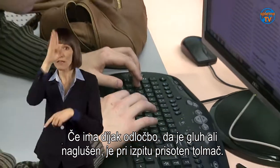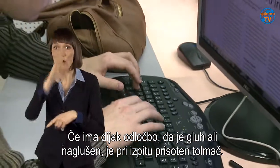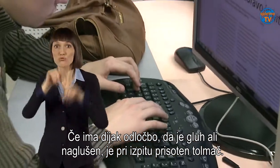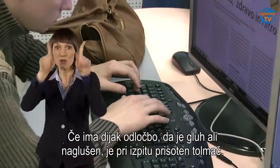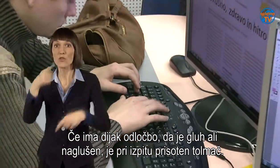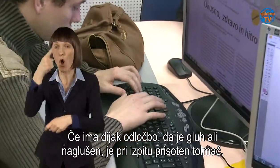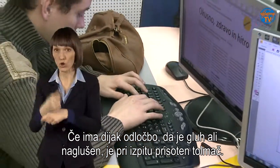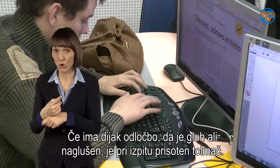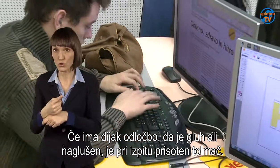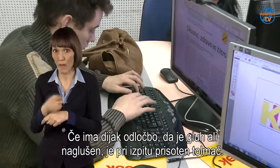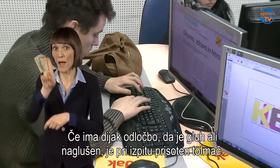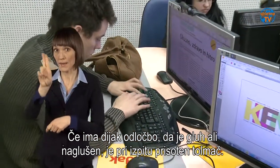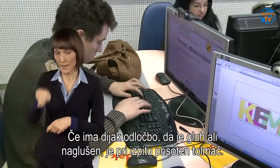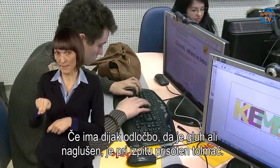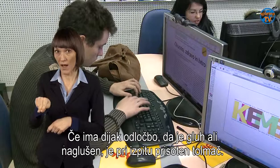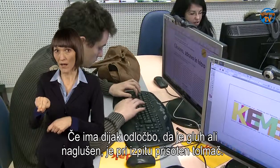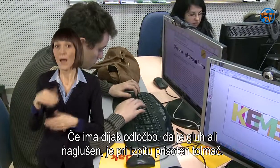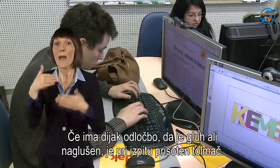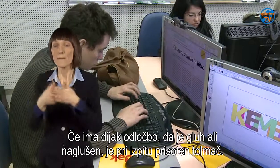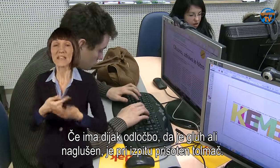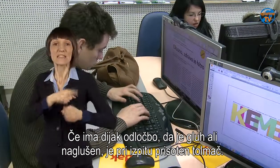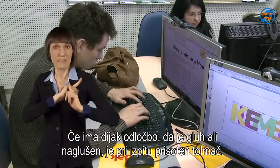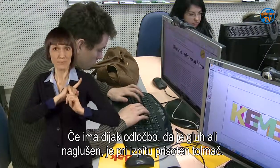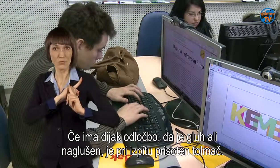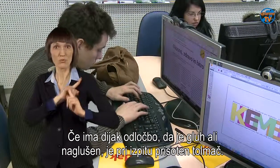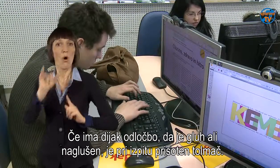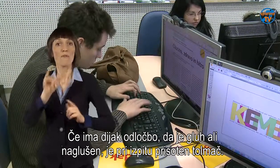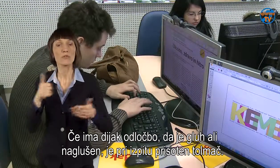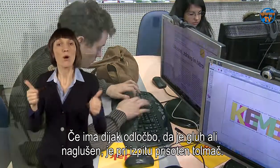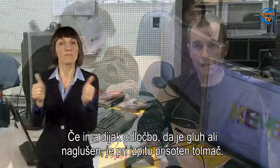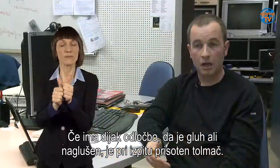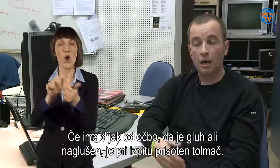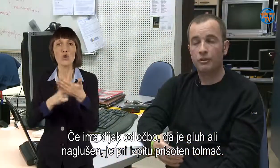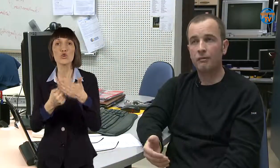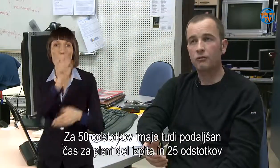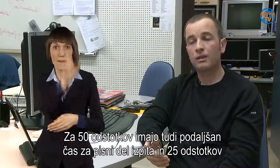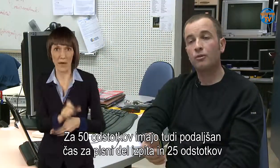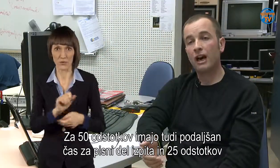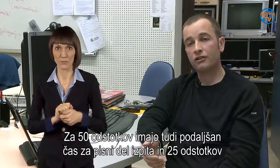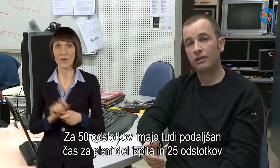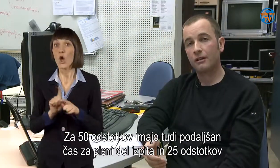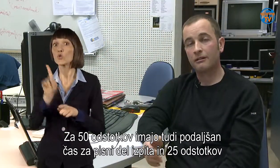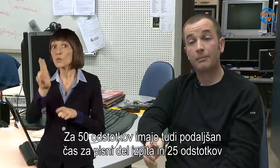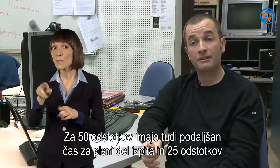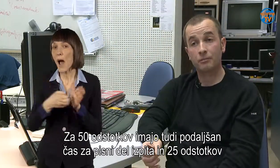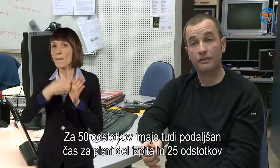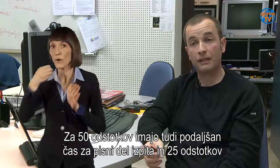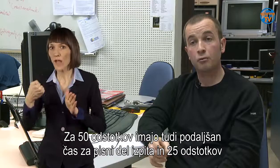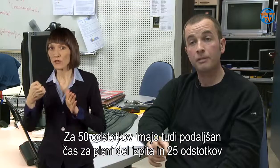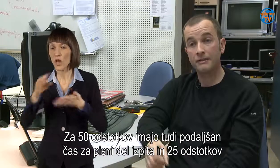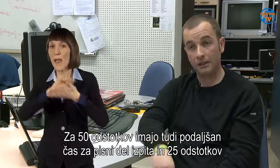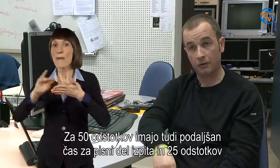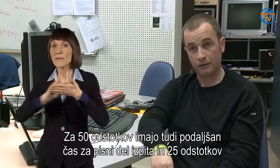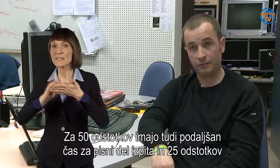naglušen, dobi odločbo in pri izpitu je prisoten tolmač. Potem imajo tudi podaljšanje za